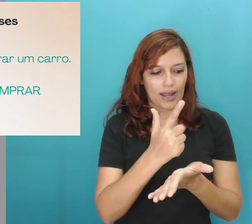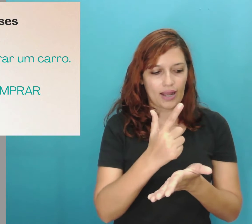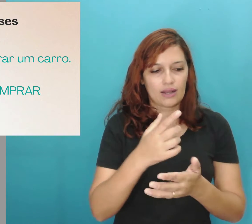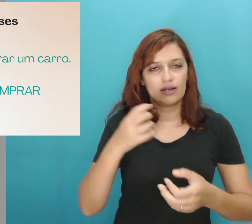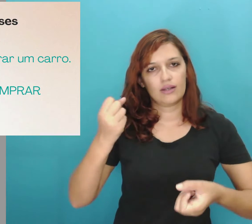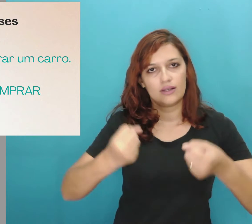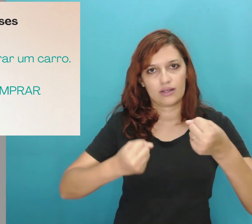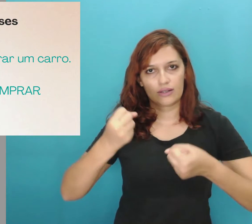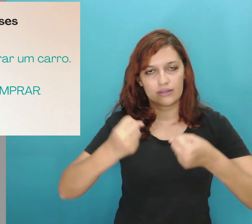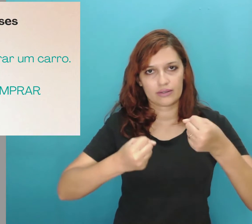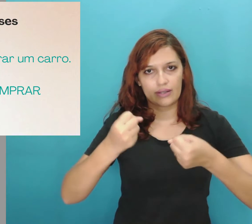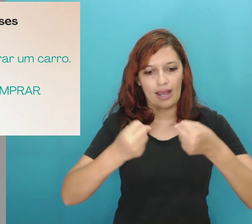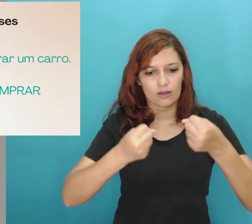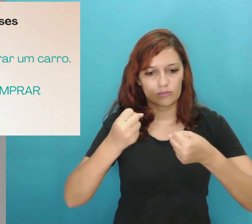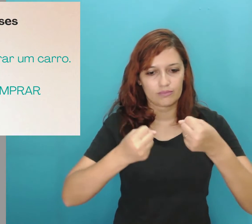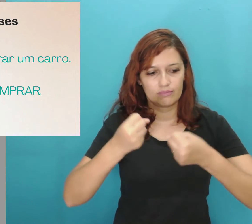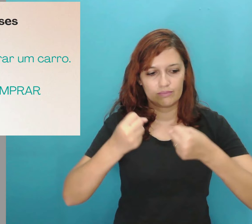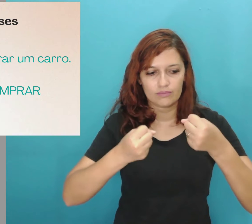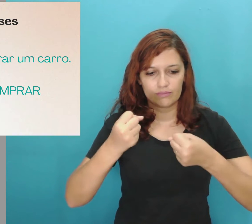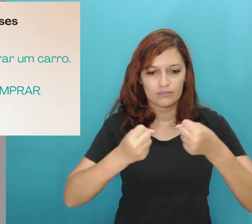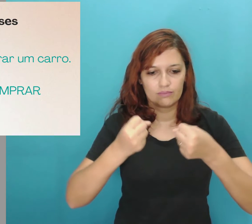comprar carro.